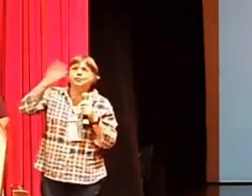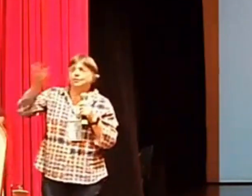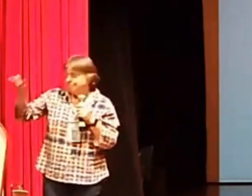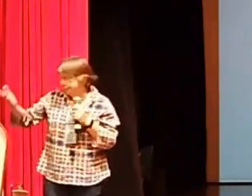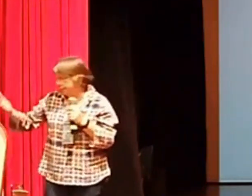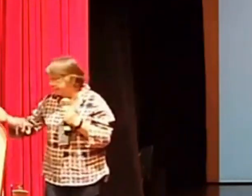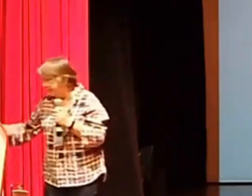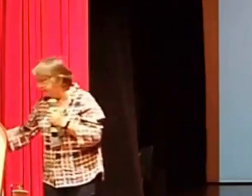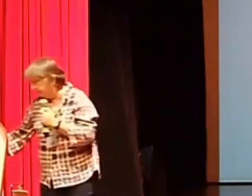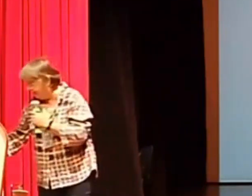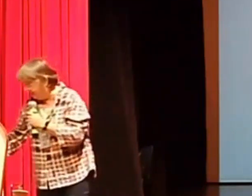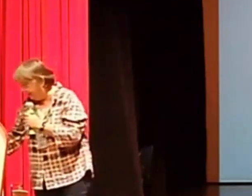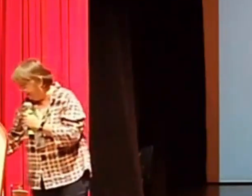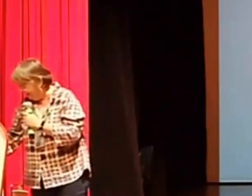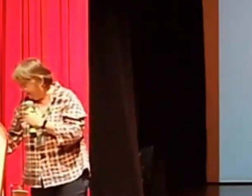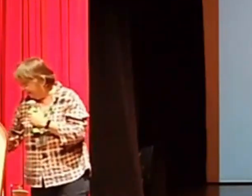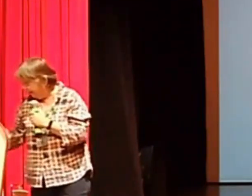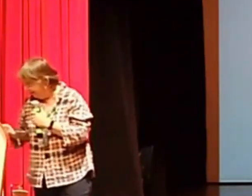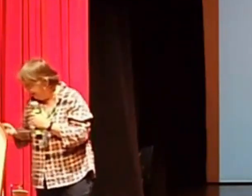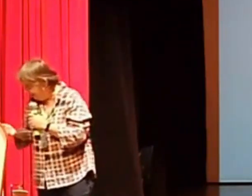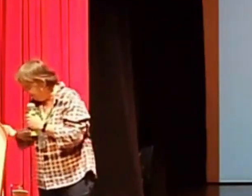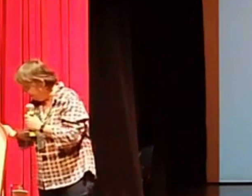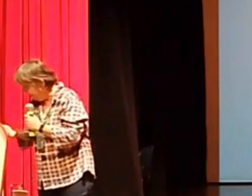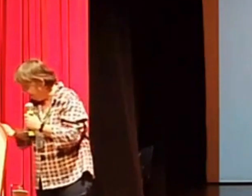Desculpa, que dia foi cedo, né?